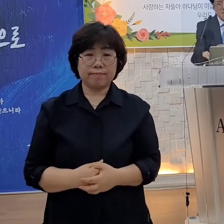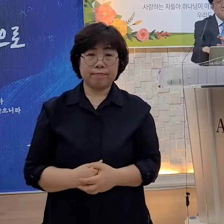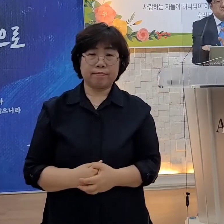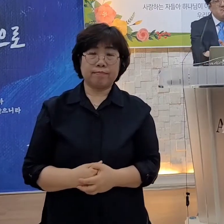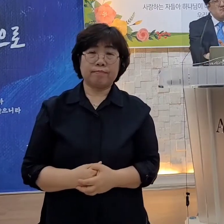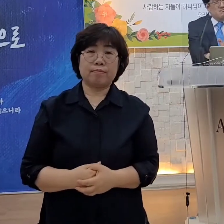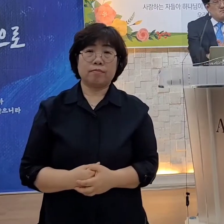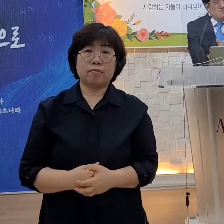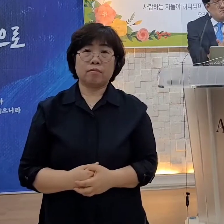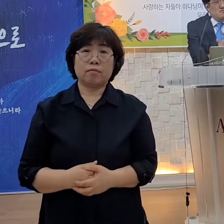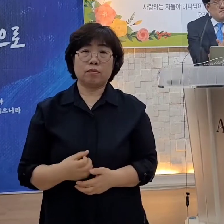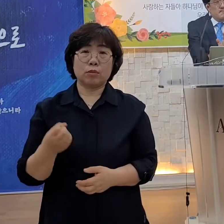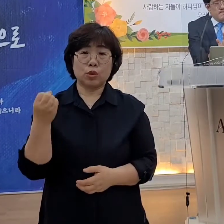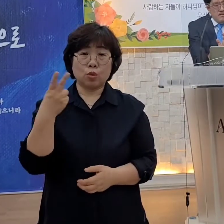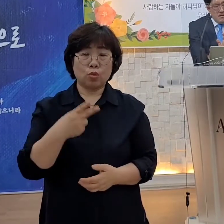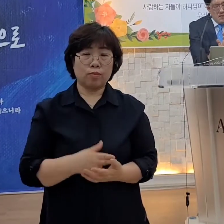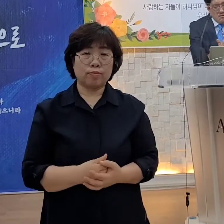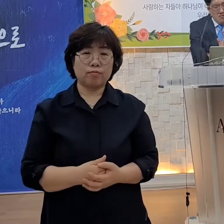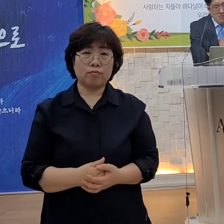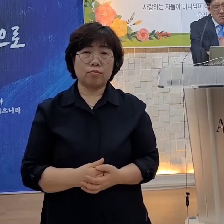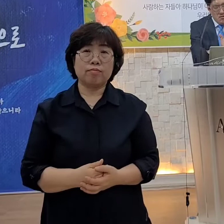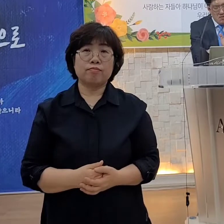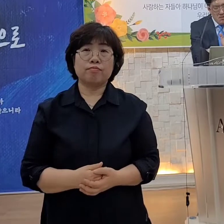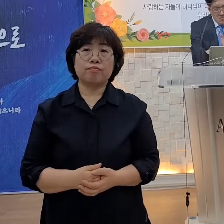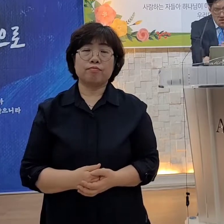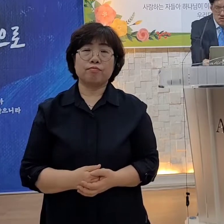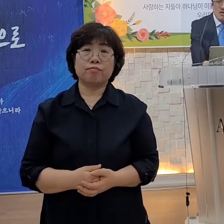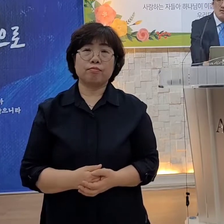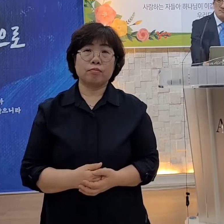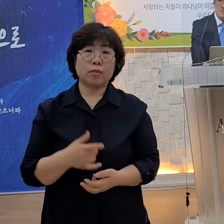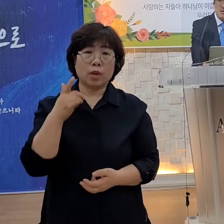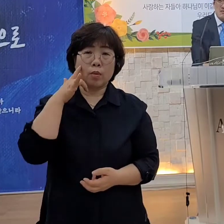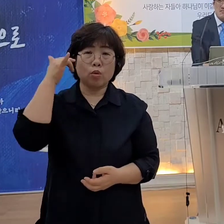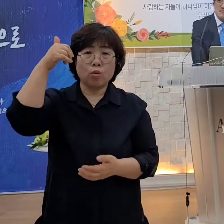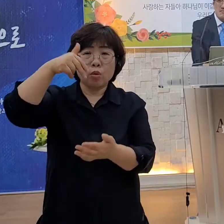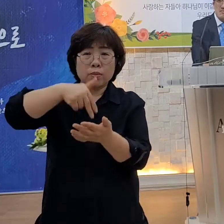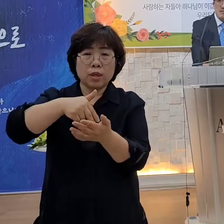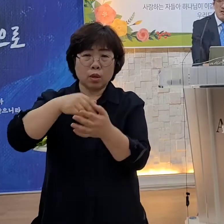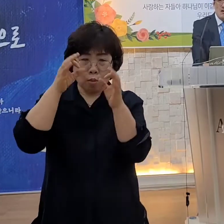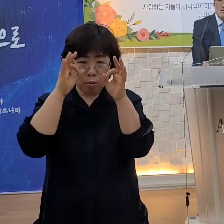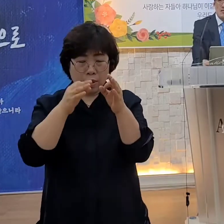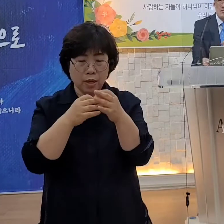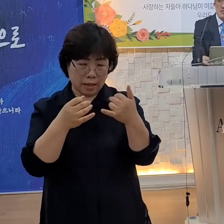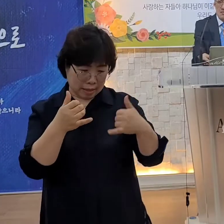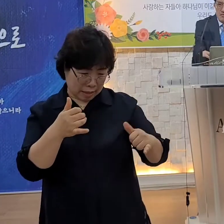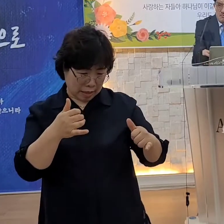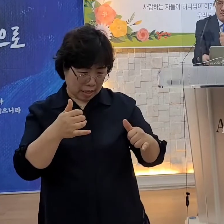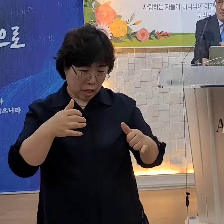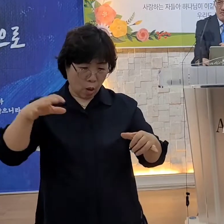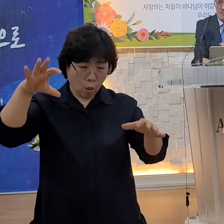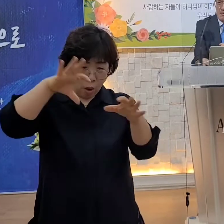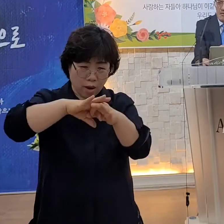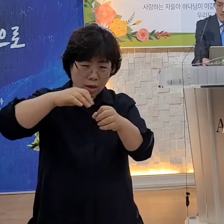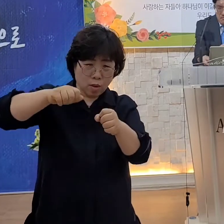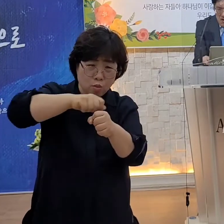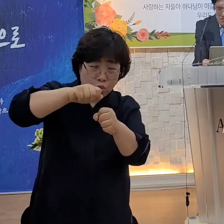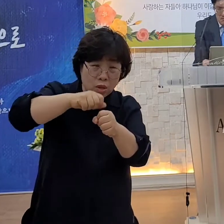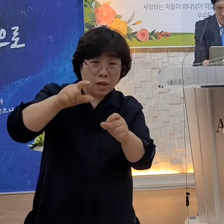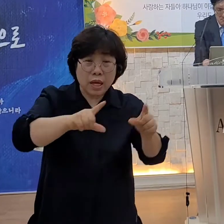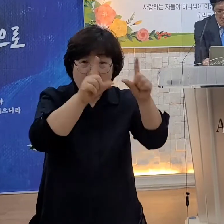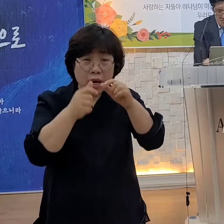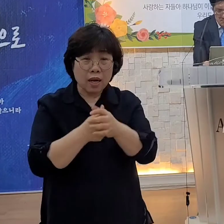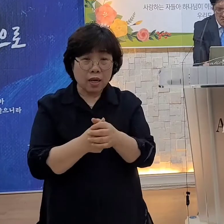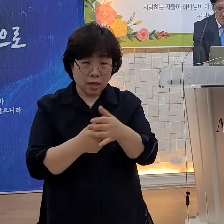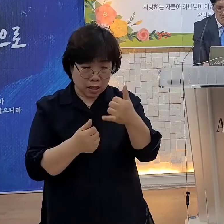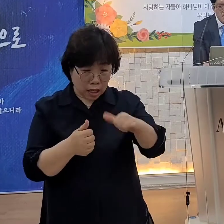그런가 하면 이 부모는요 이렇게 또 자식에게 묶이잖아요. 나이가 들면 들수록 그래요. 그리고